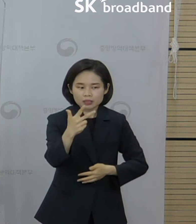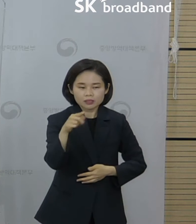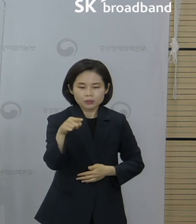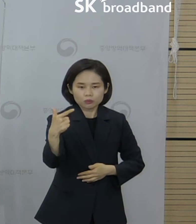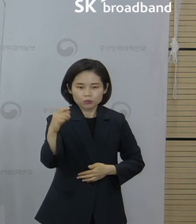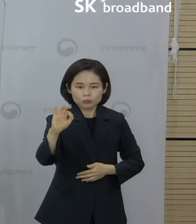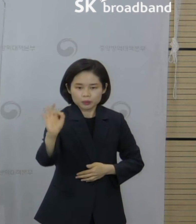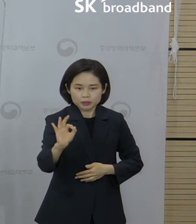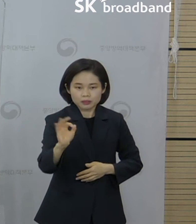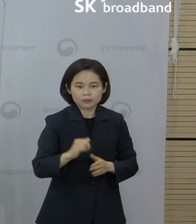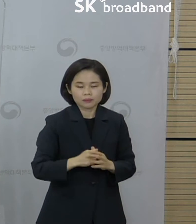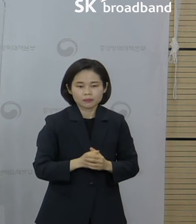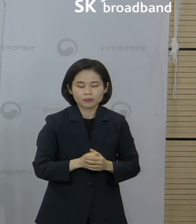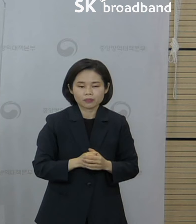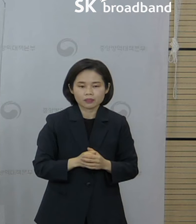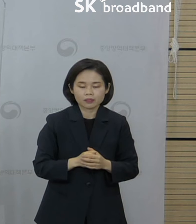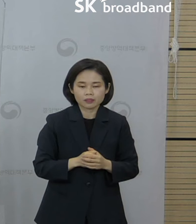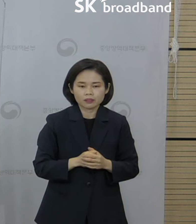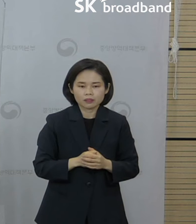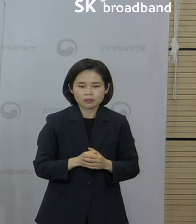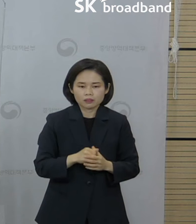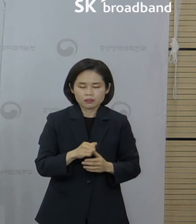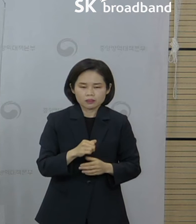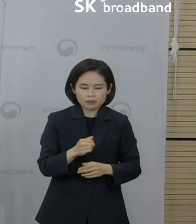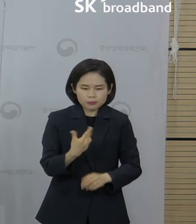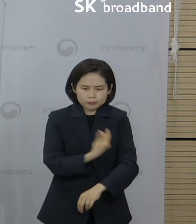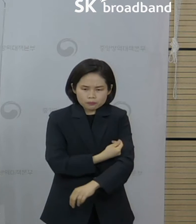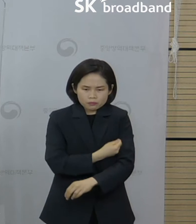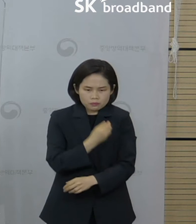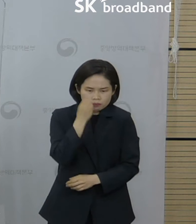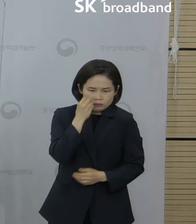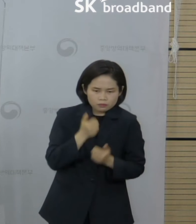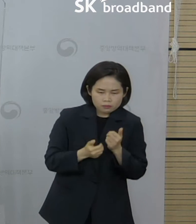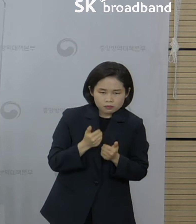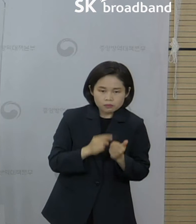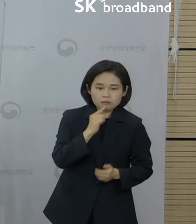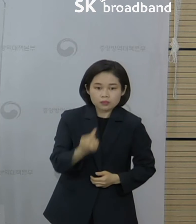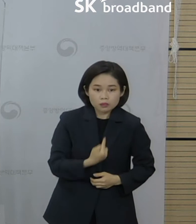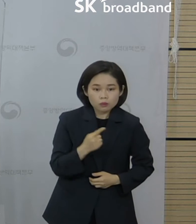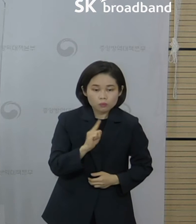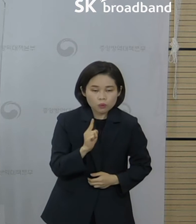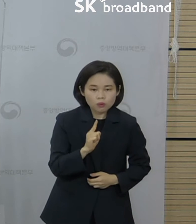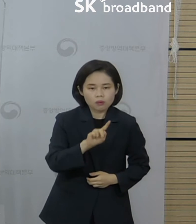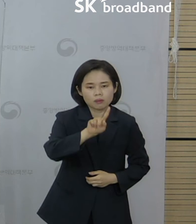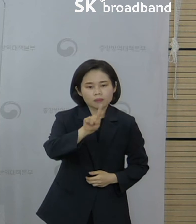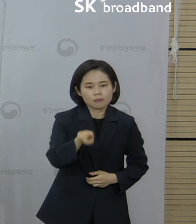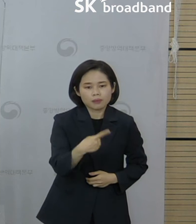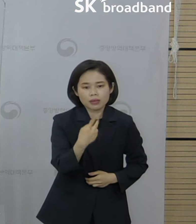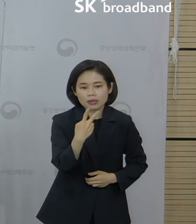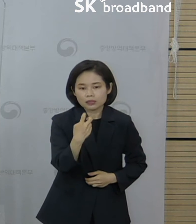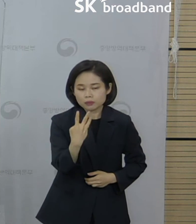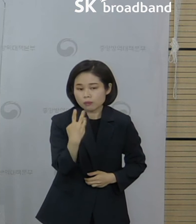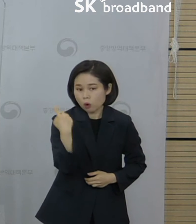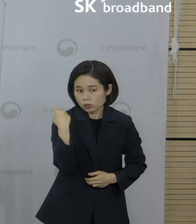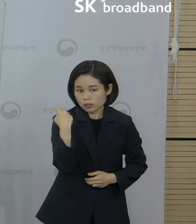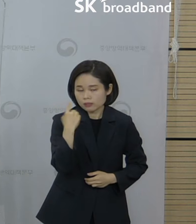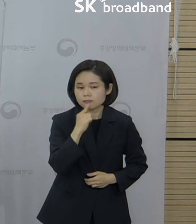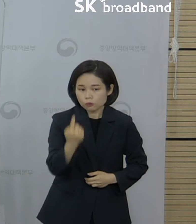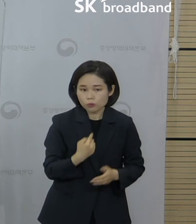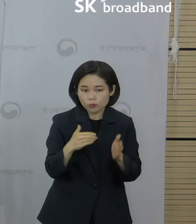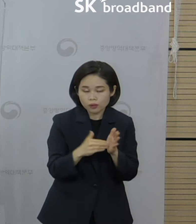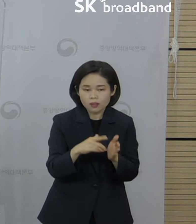37.6%입니다. 이상 반응과 관련해서는 신규로 123건이 신고되어 총